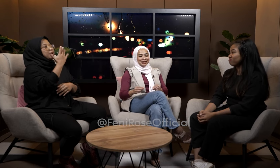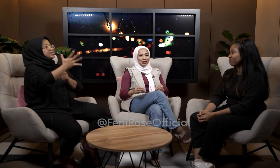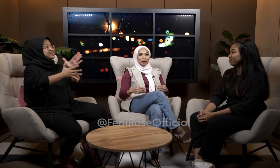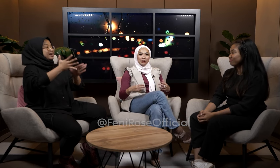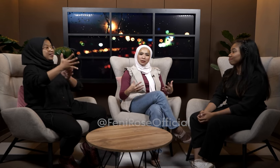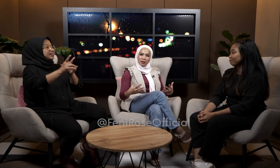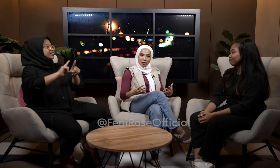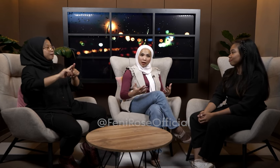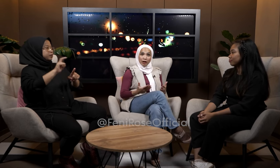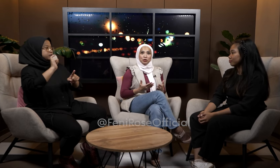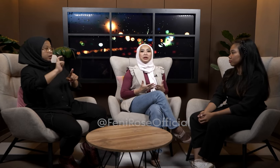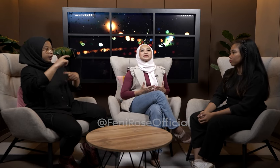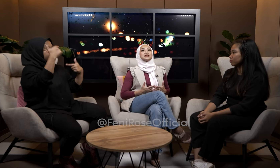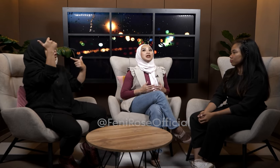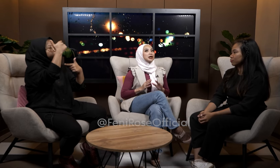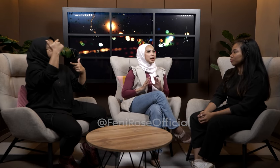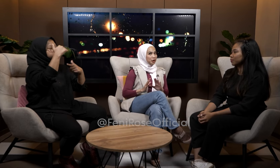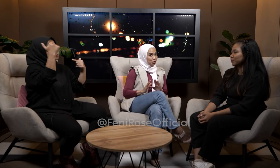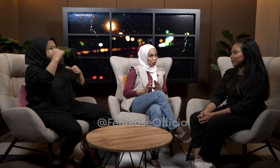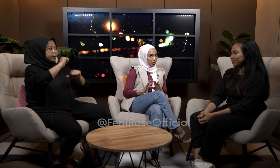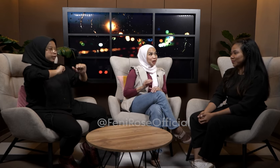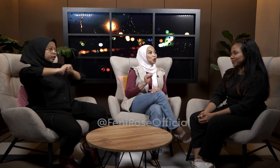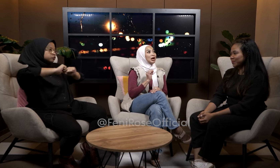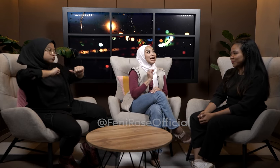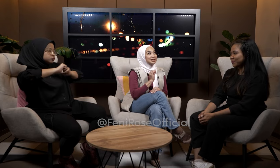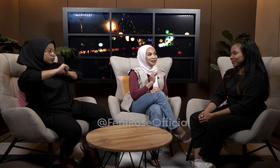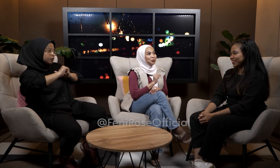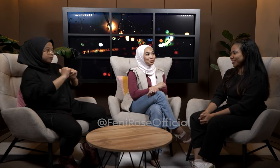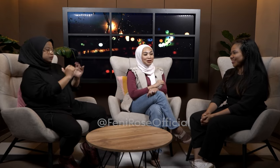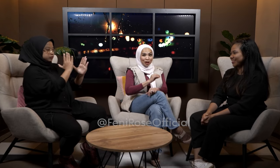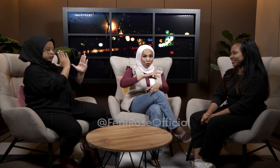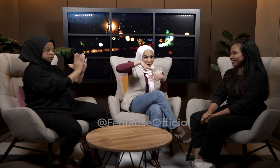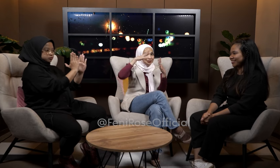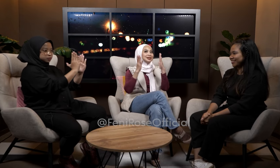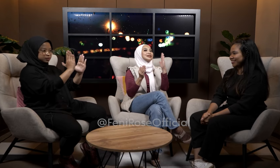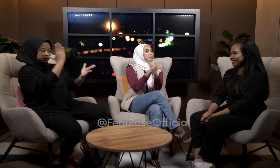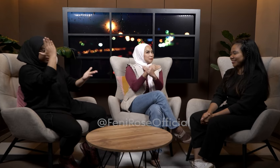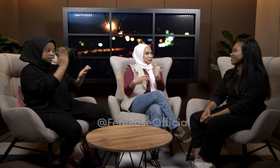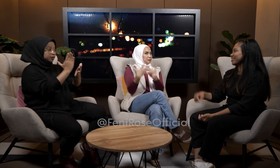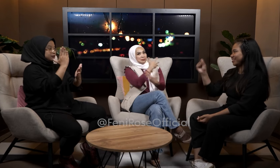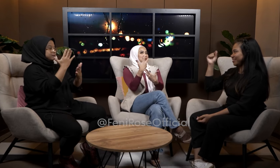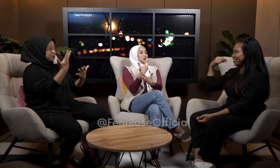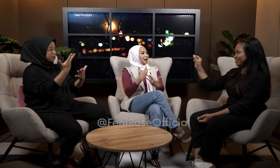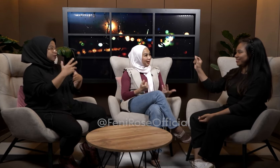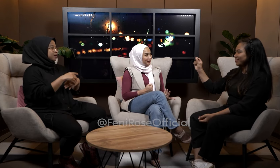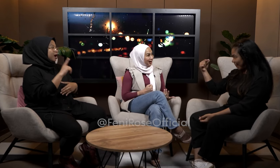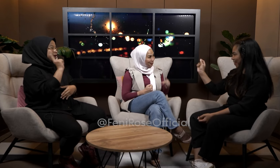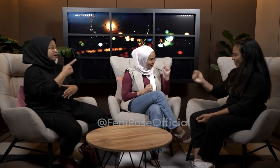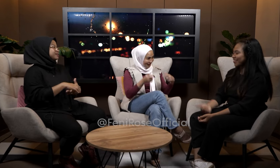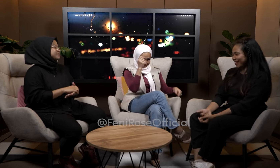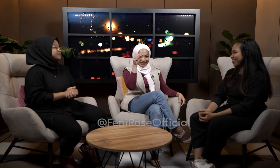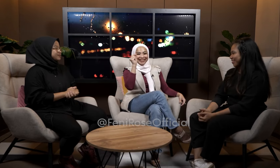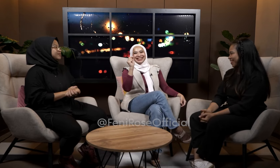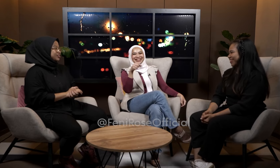tetapi tekniknya ekspresinya gesture intonasi itu intonasi itu ada ya betul